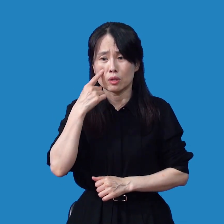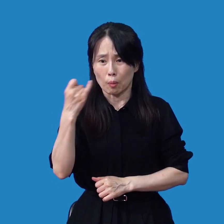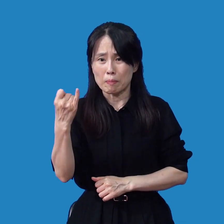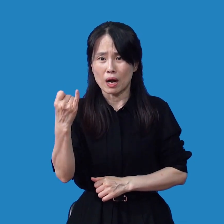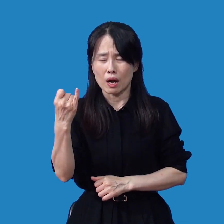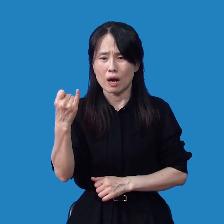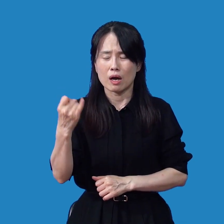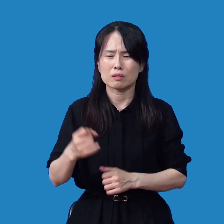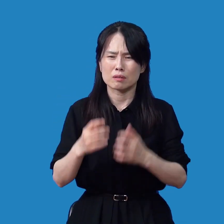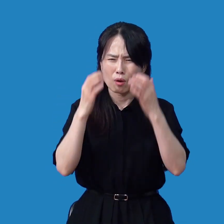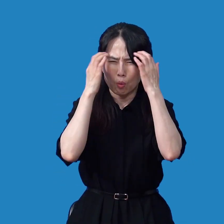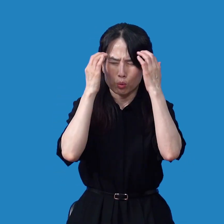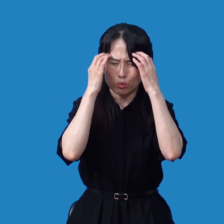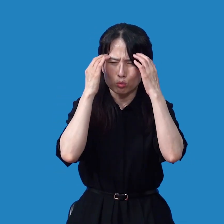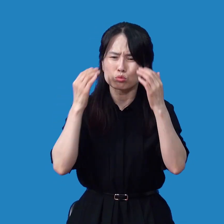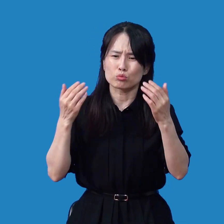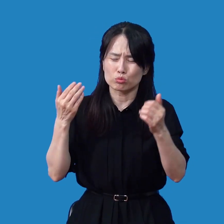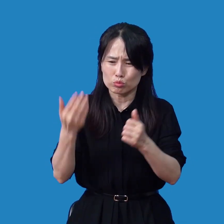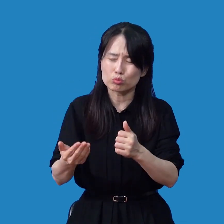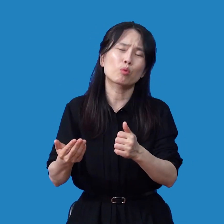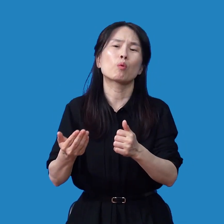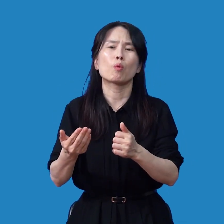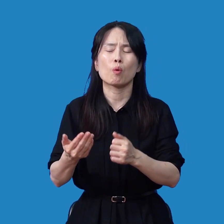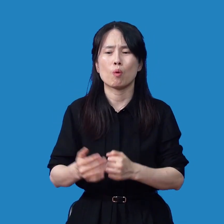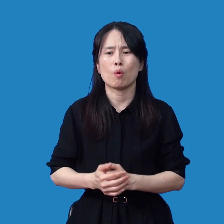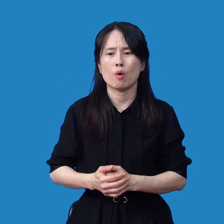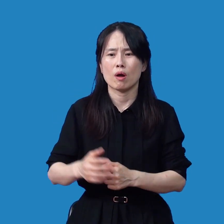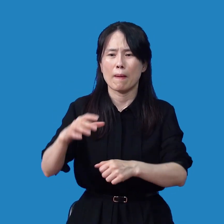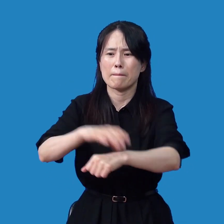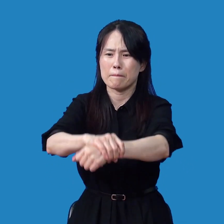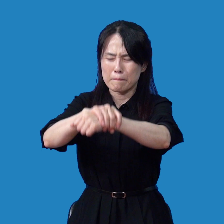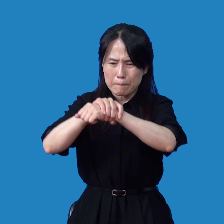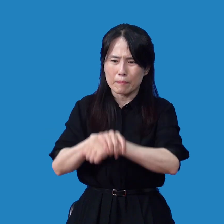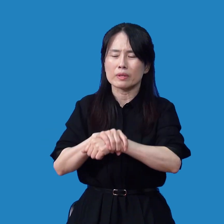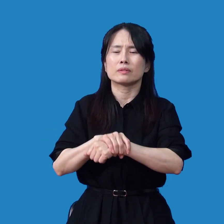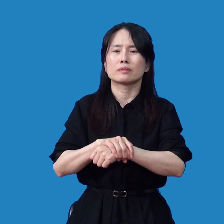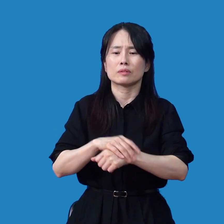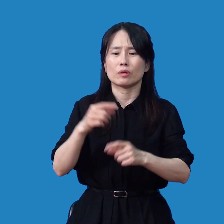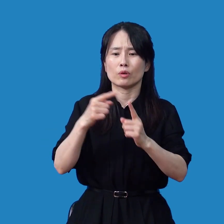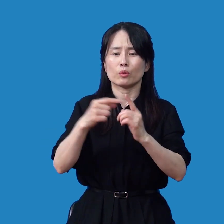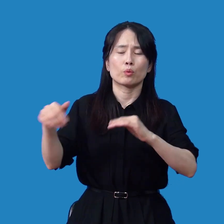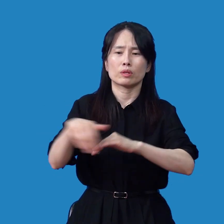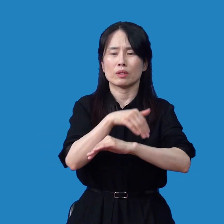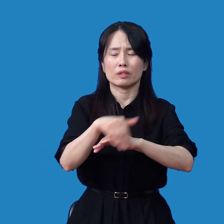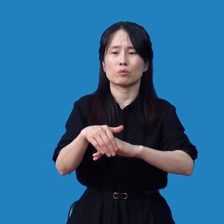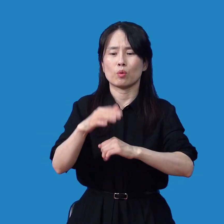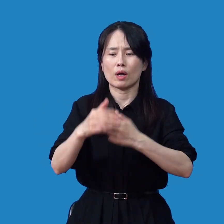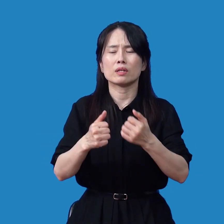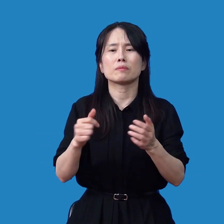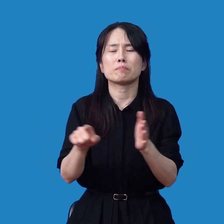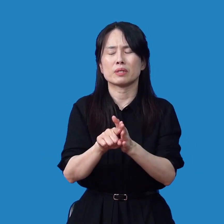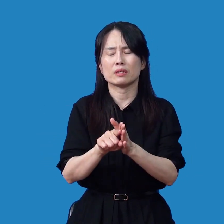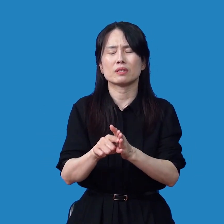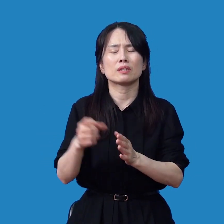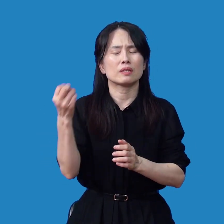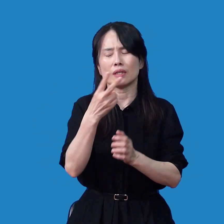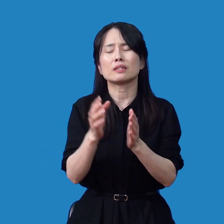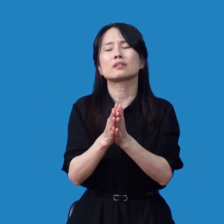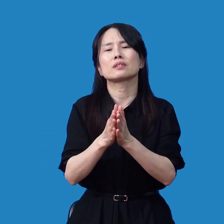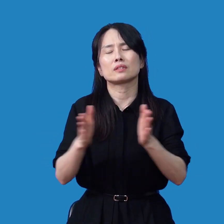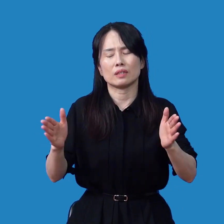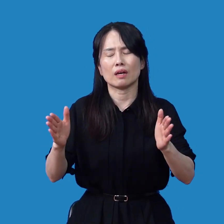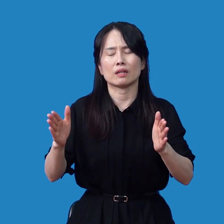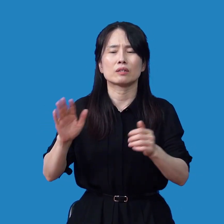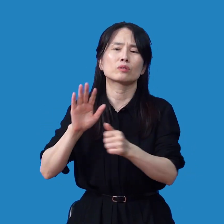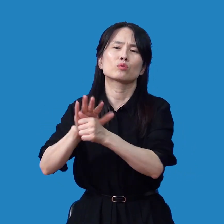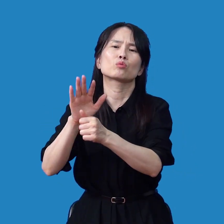손을 잡아서 확 멸망의 길에서 끄집어낸 것입니다. 우리도 비슷합니다.